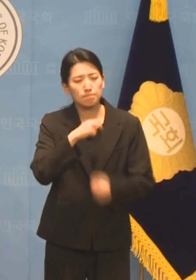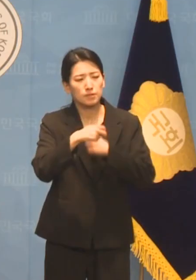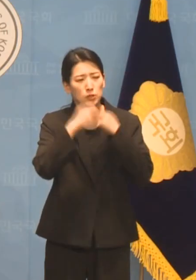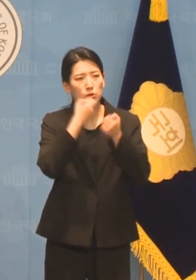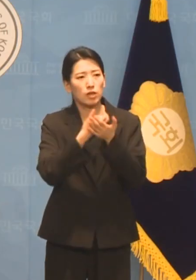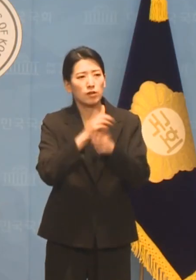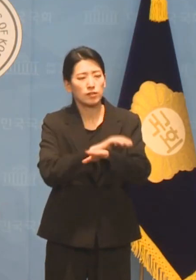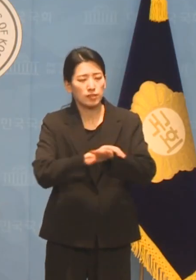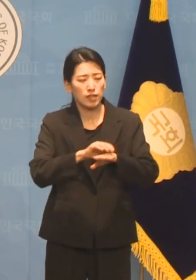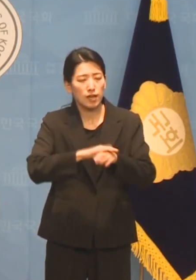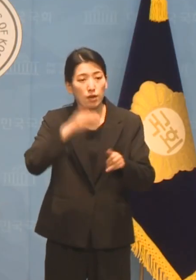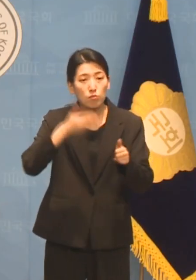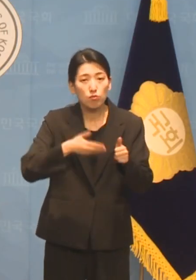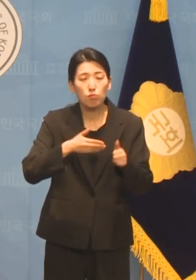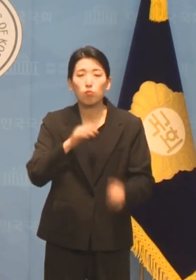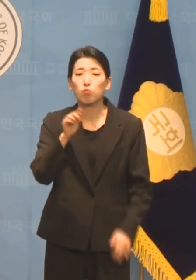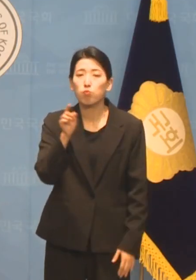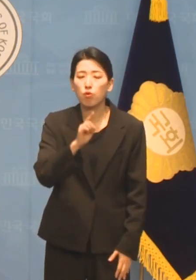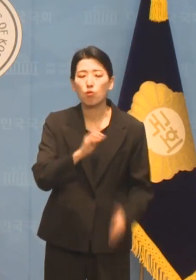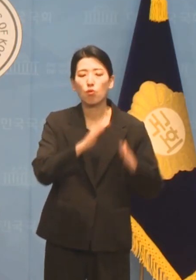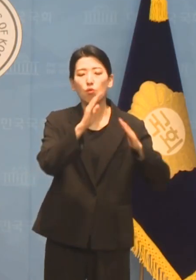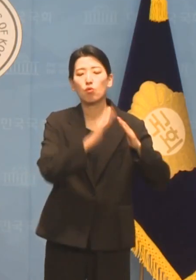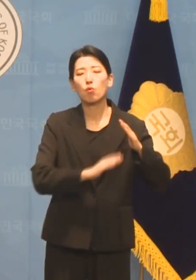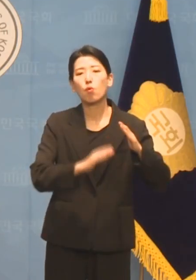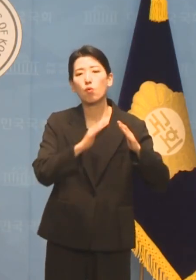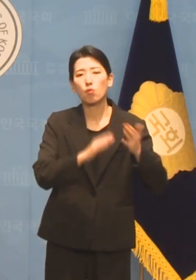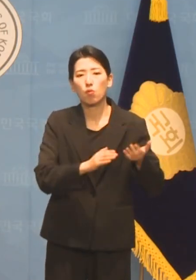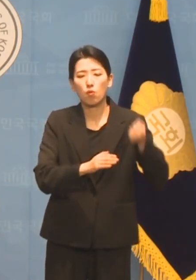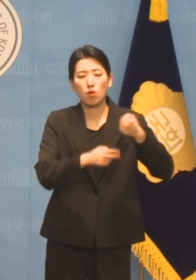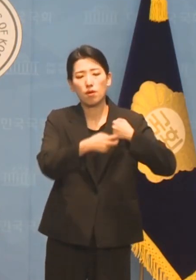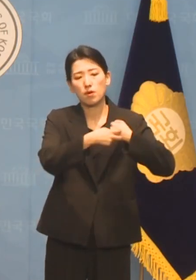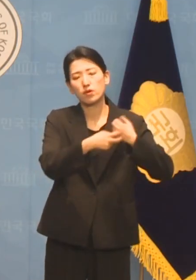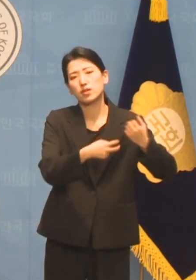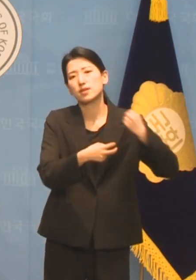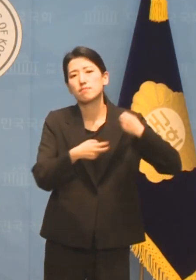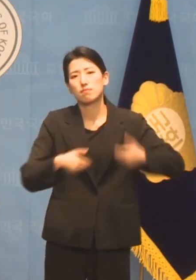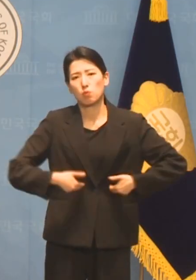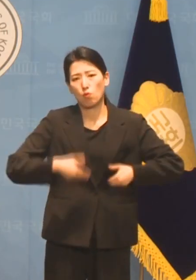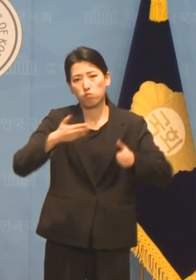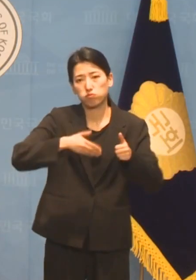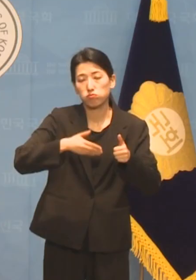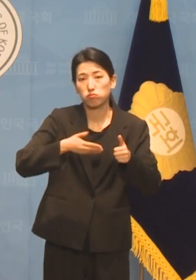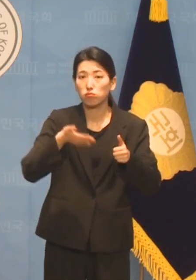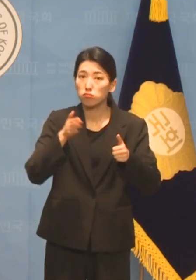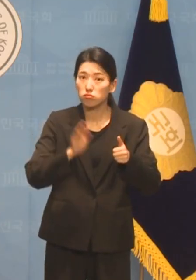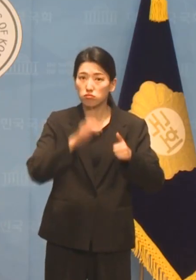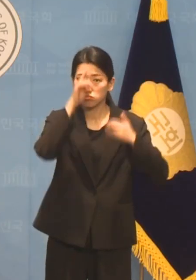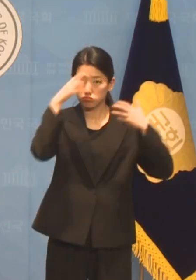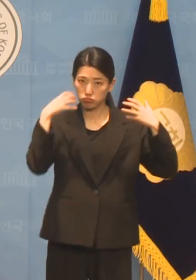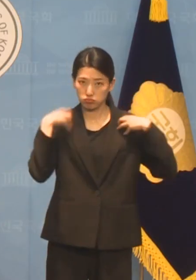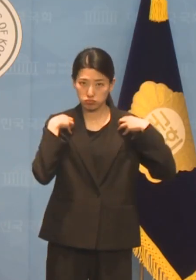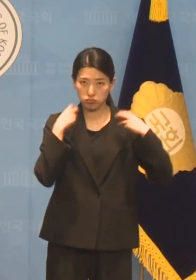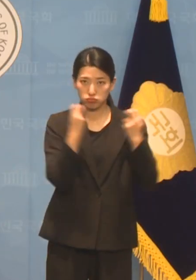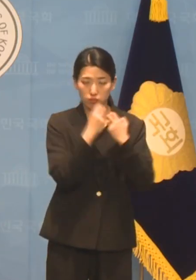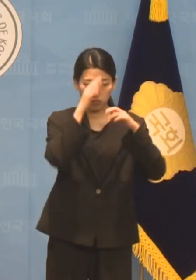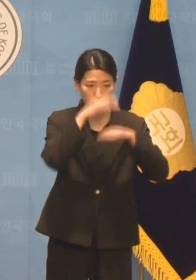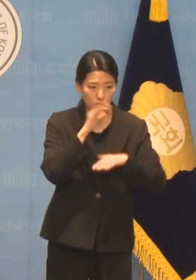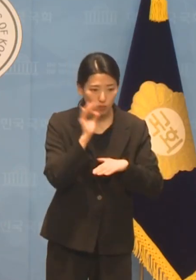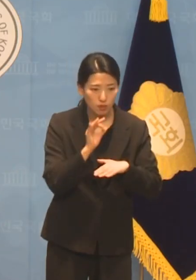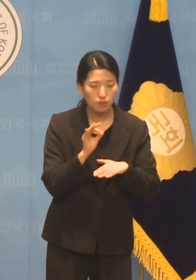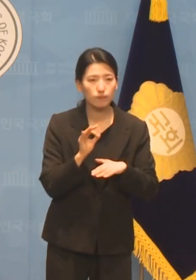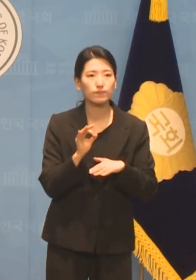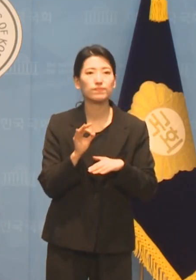것은 공공의료 강화입니다. 하지만 정부의 실행 방안은 그와 다른 대책이라